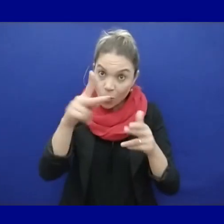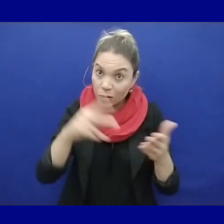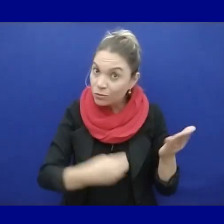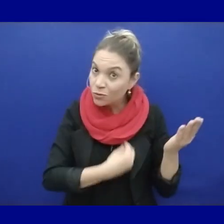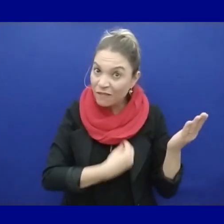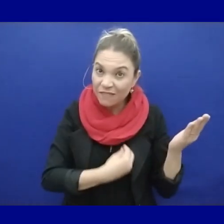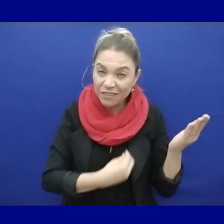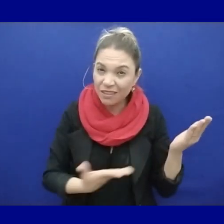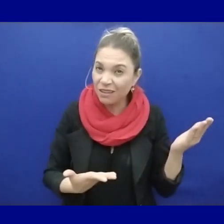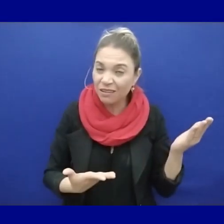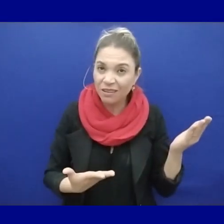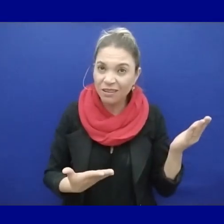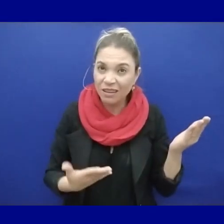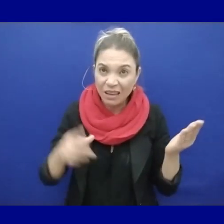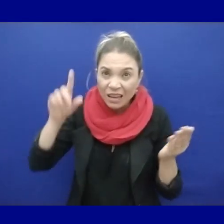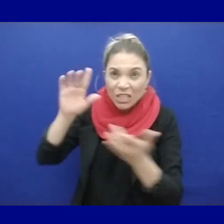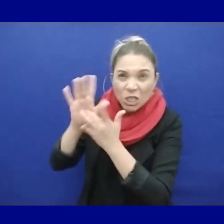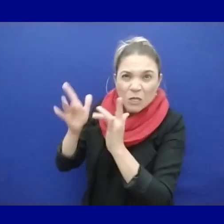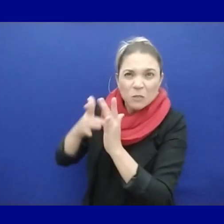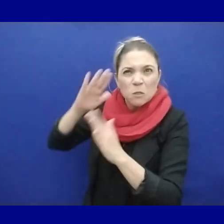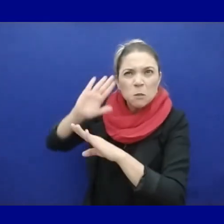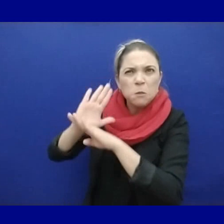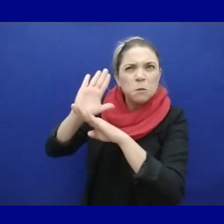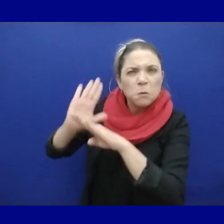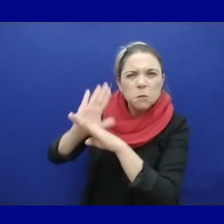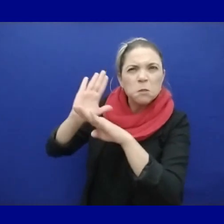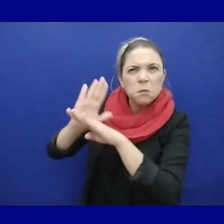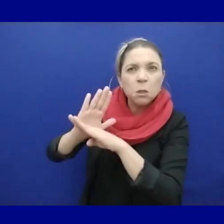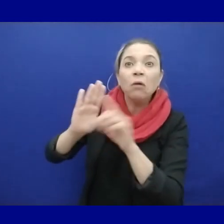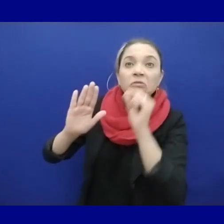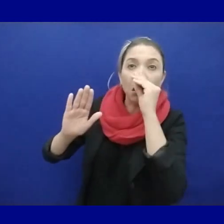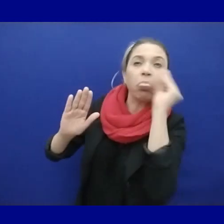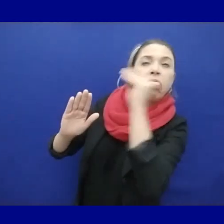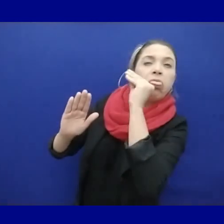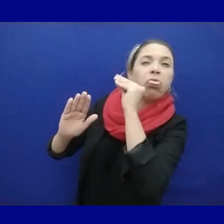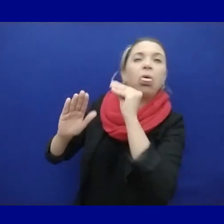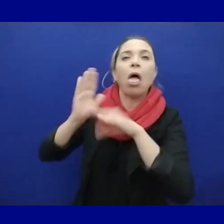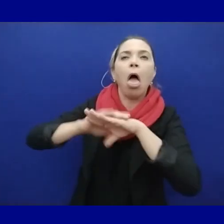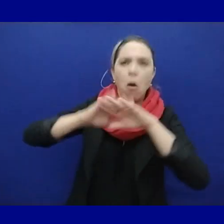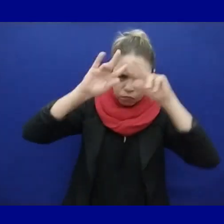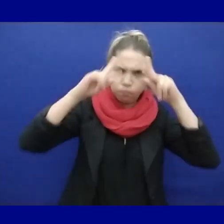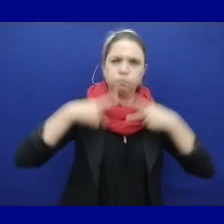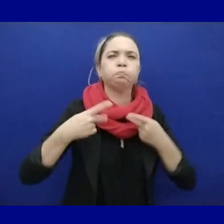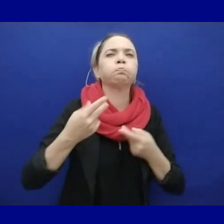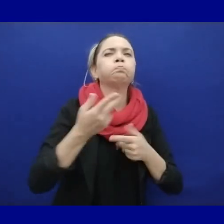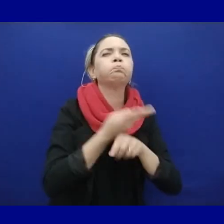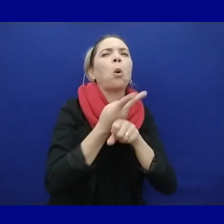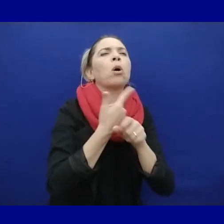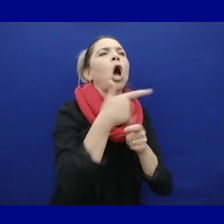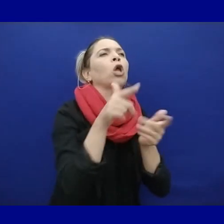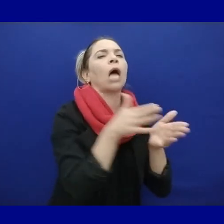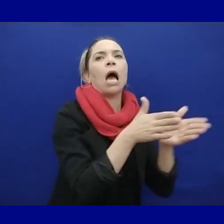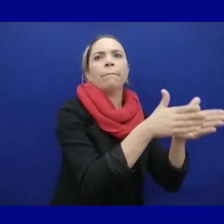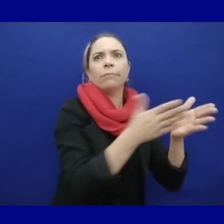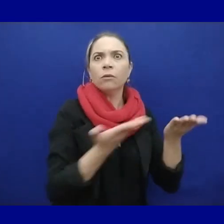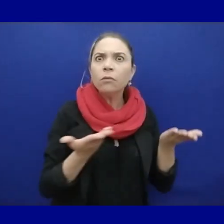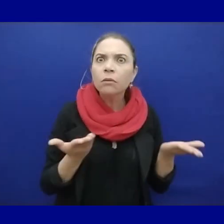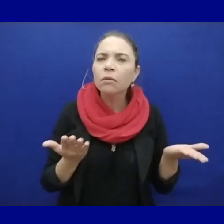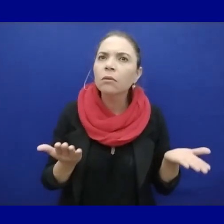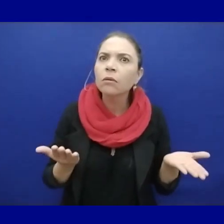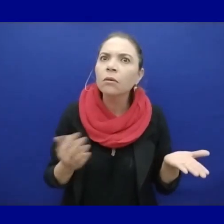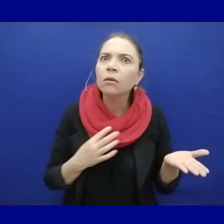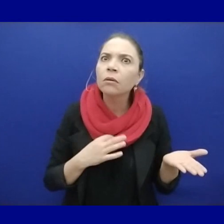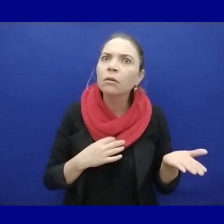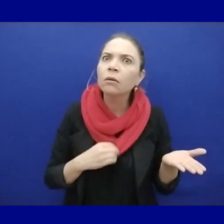Cristo? Ou quando as dificuldades aparecem, você decide tomar a dianteira da sua vida? Você